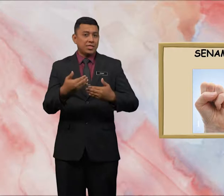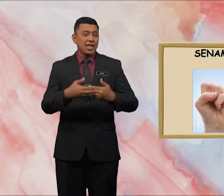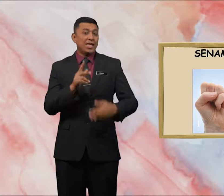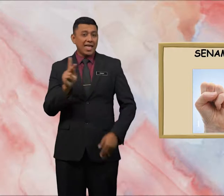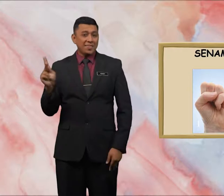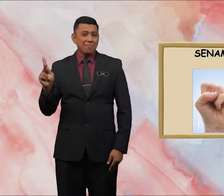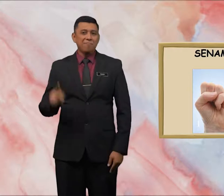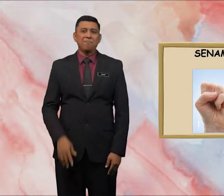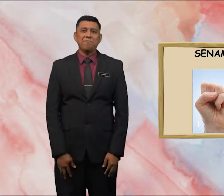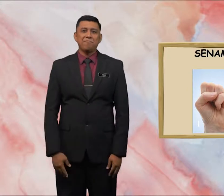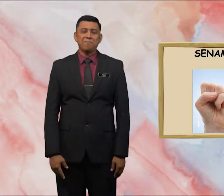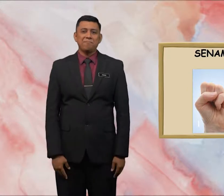Senang kan?